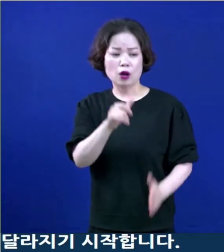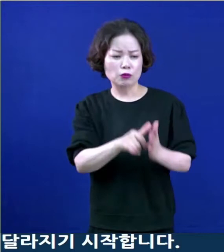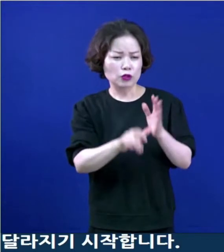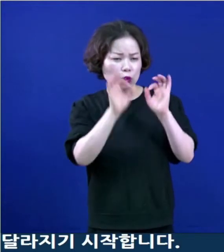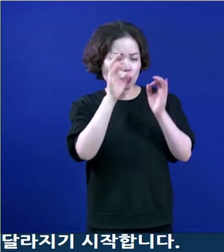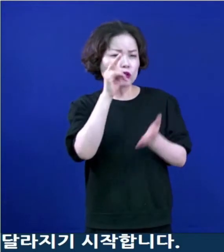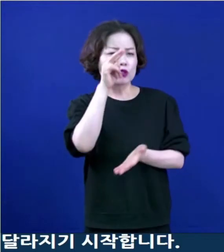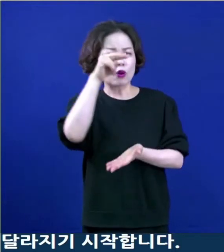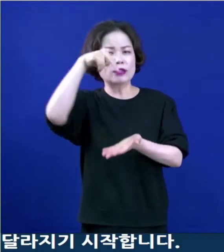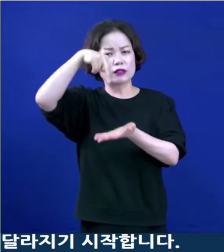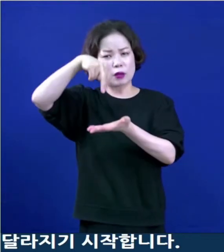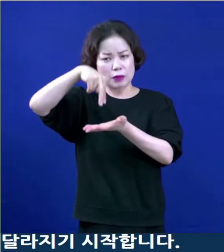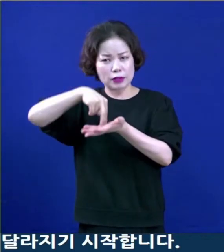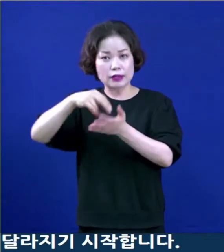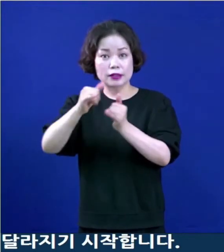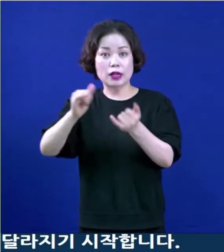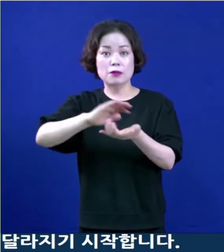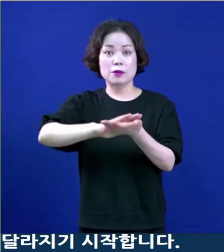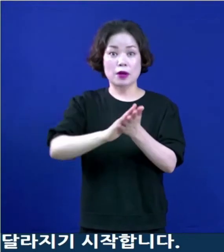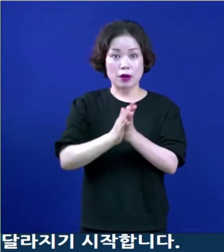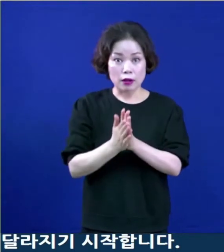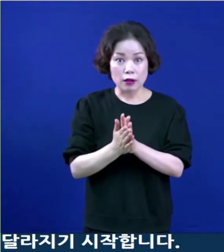관점이 바뀔 때 사람이 변하는 겁니다.